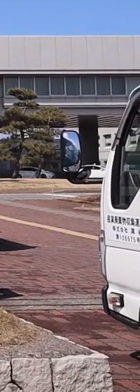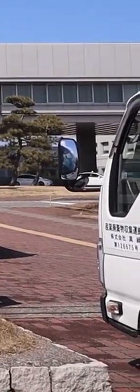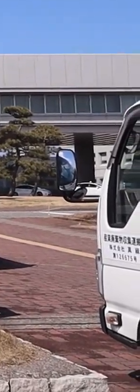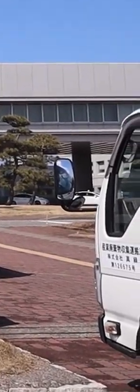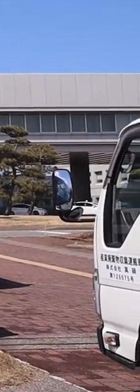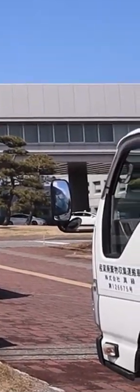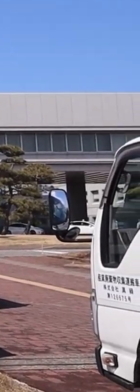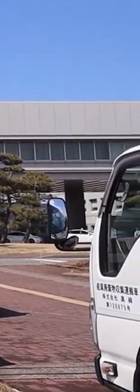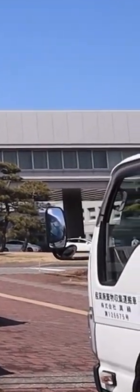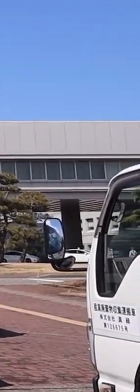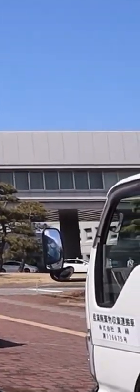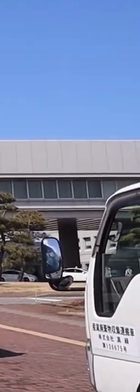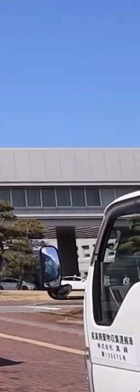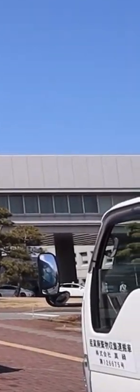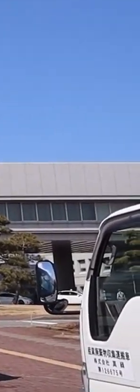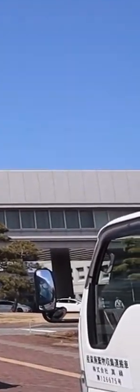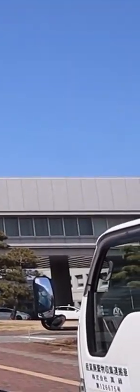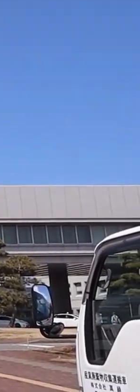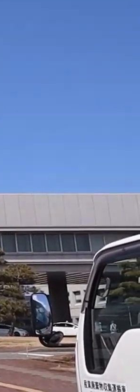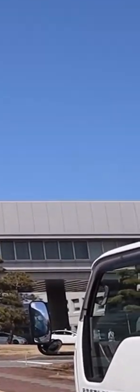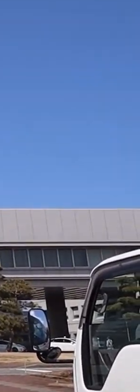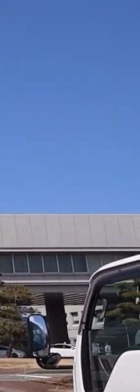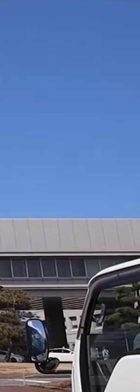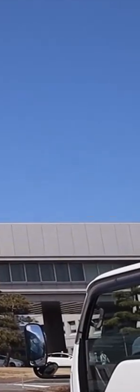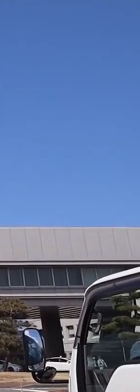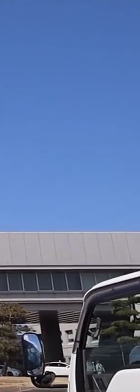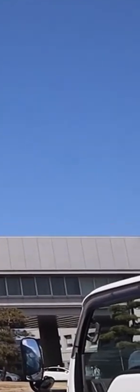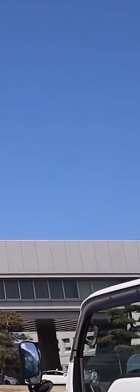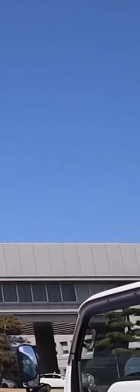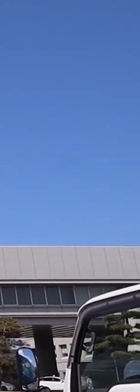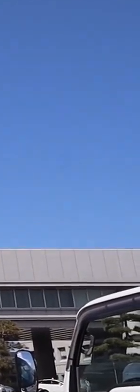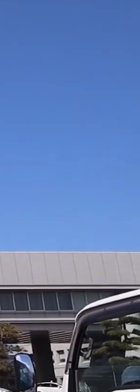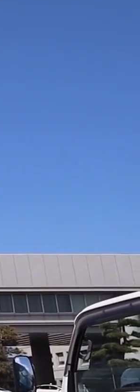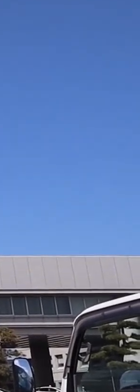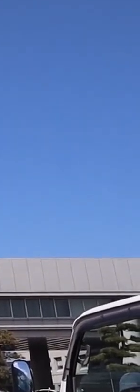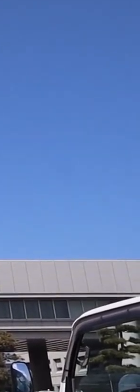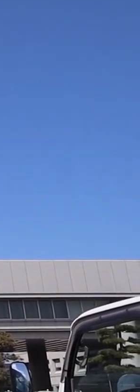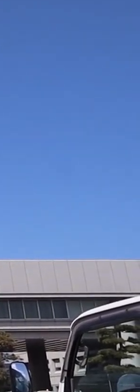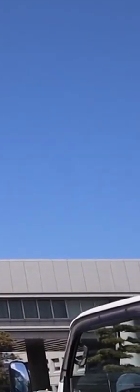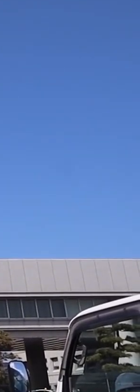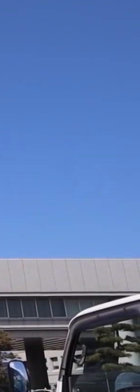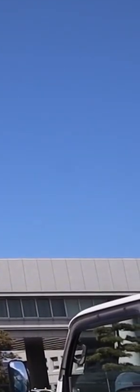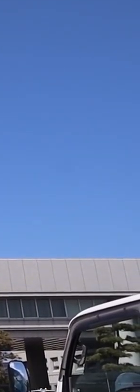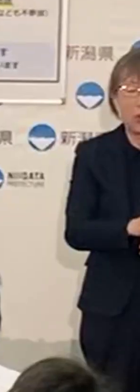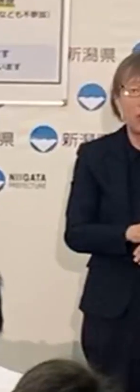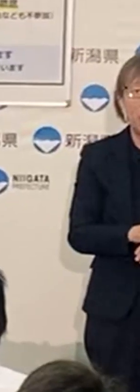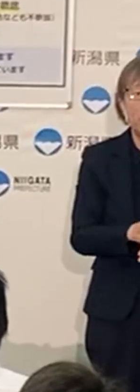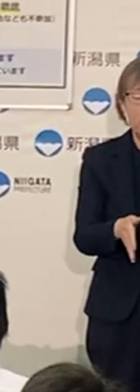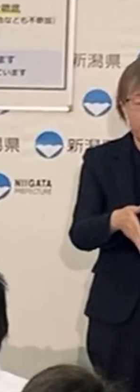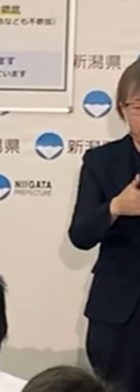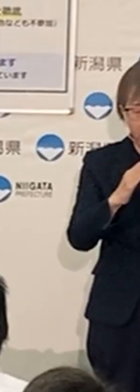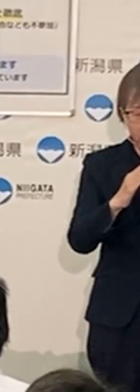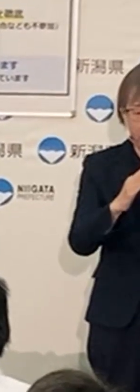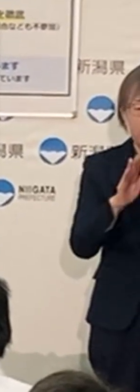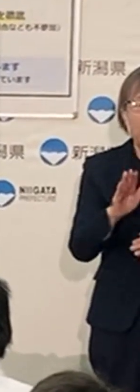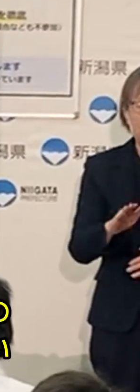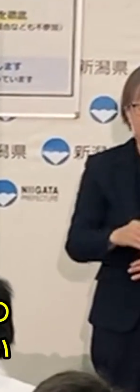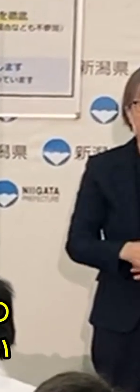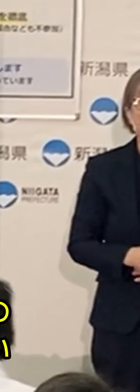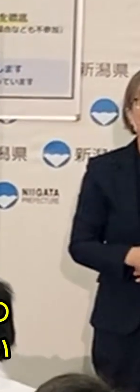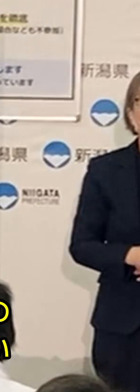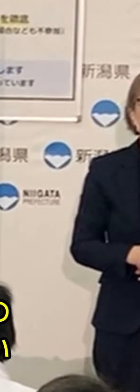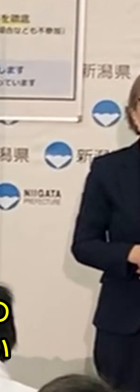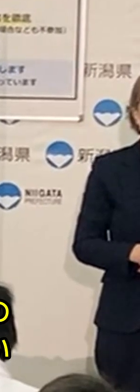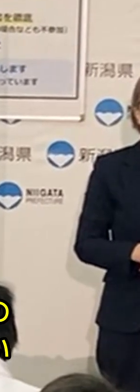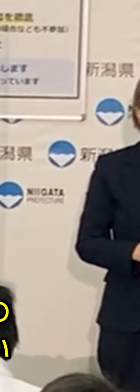症のリスクもあることから、国では状況による着脱を推奨し、県でもそれに準じていますが、花角知事は、日本